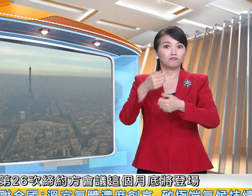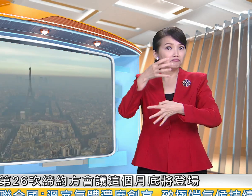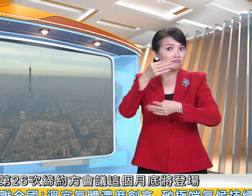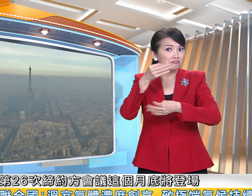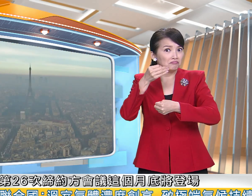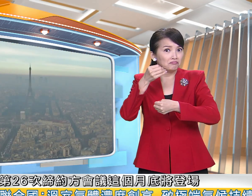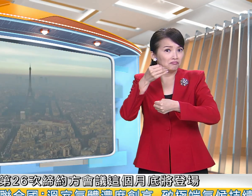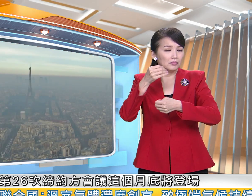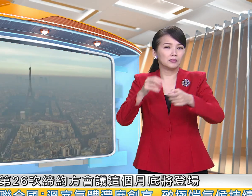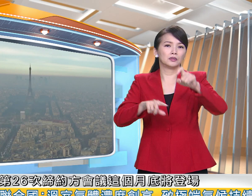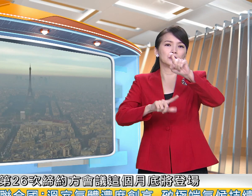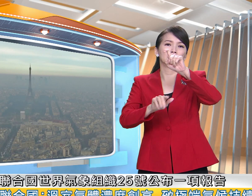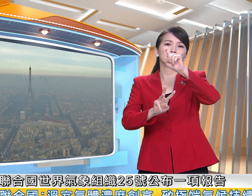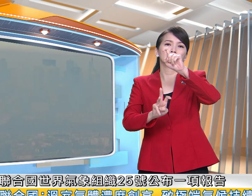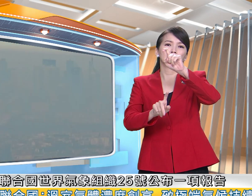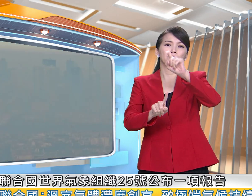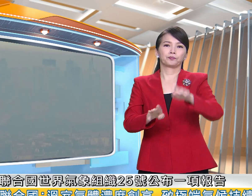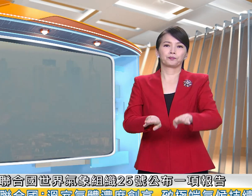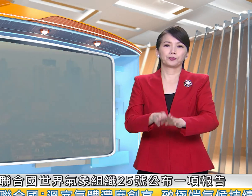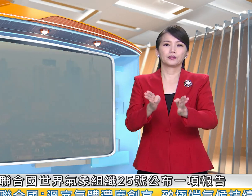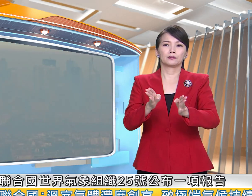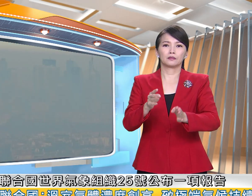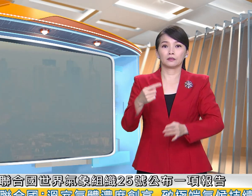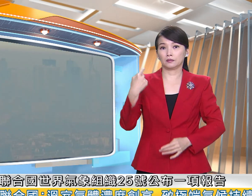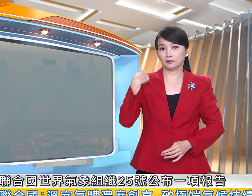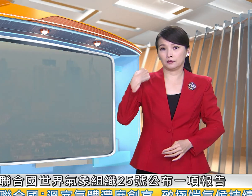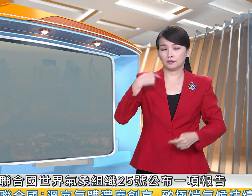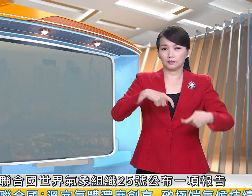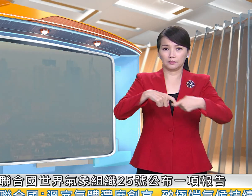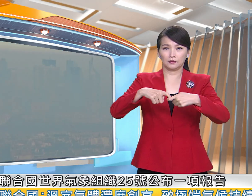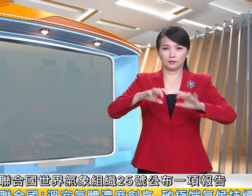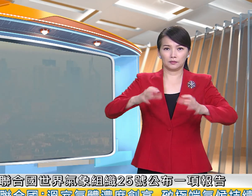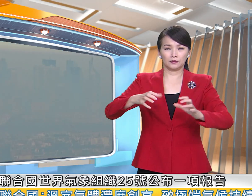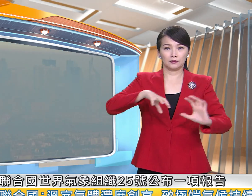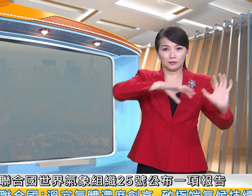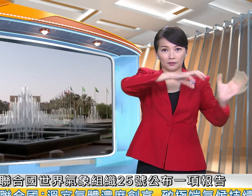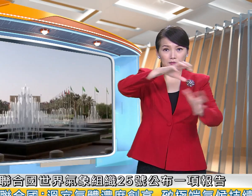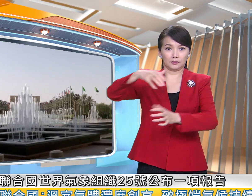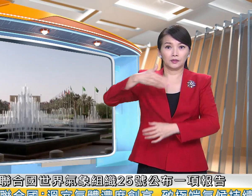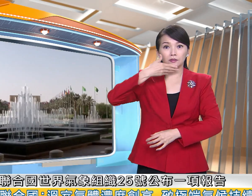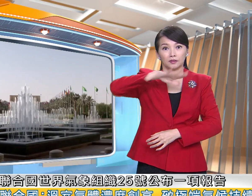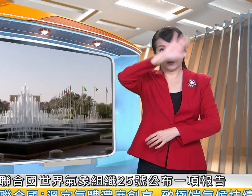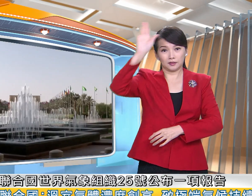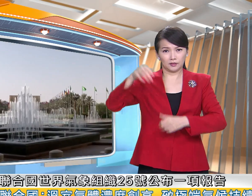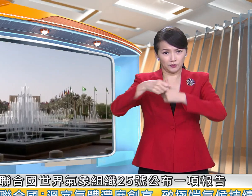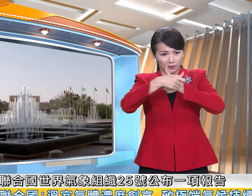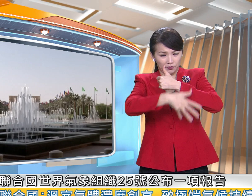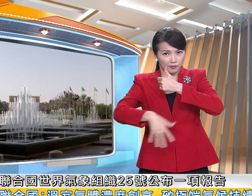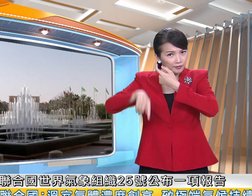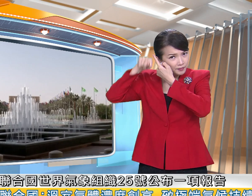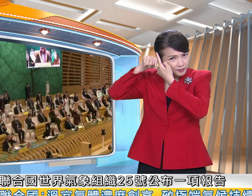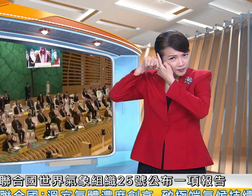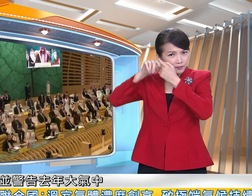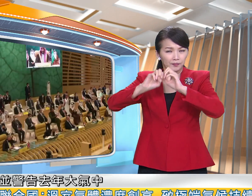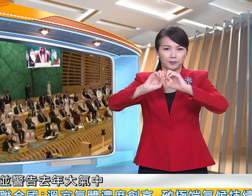场。联合国世界气象组织25号公布了一项报告，并且警